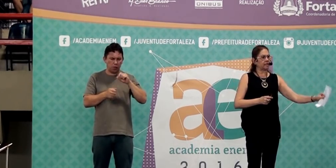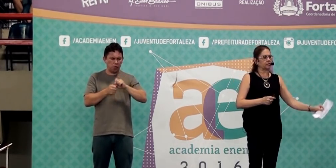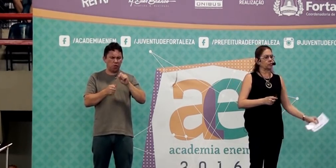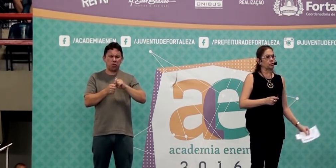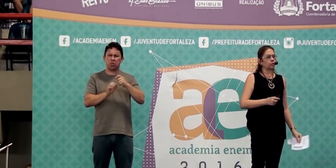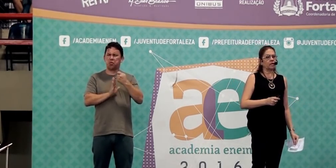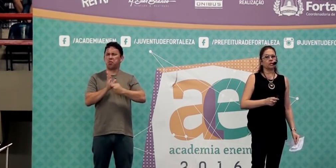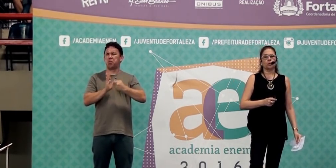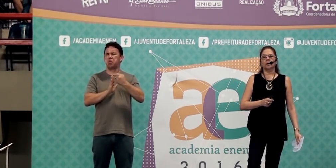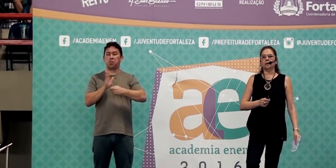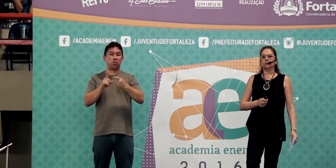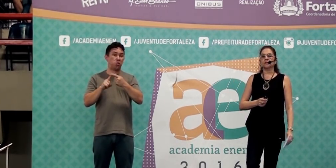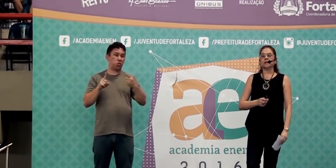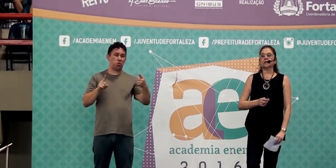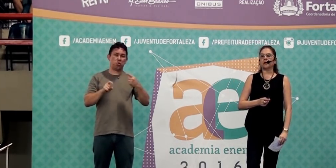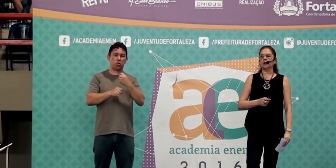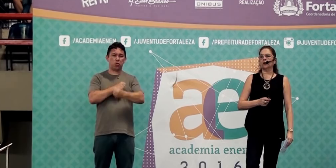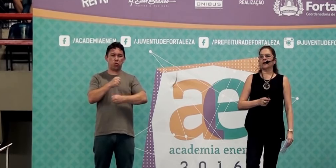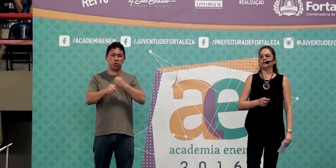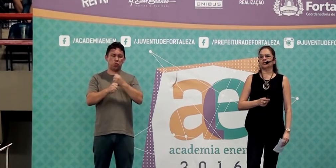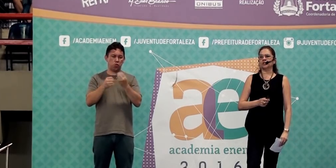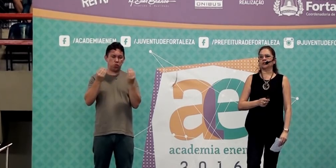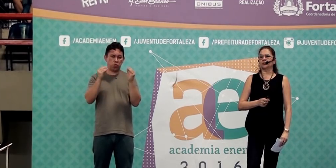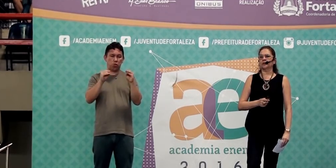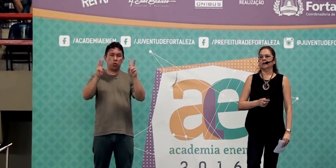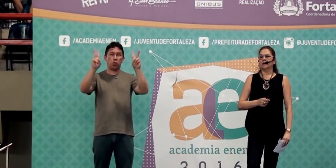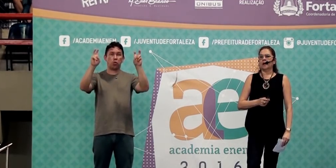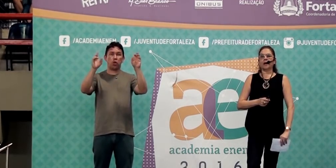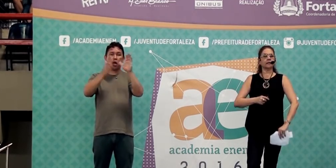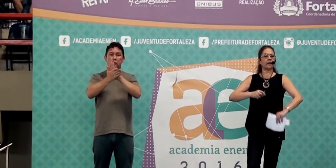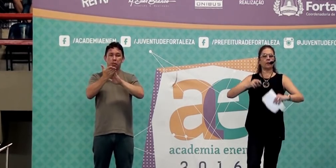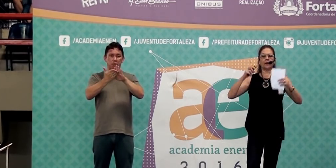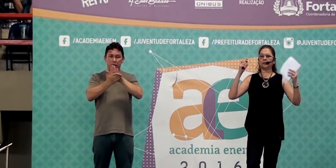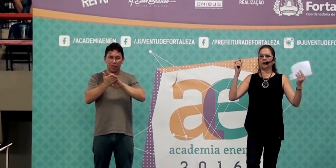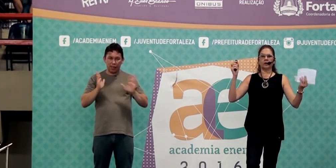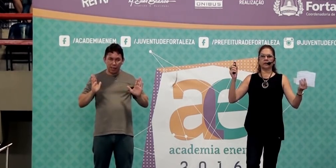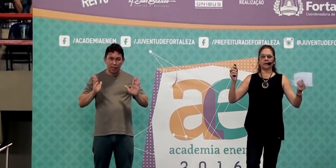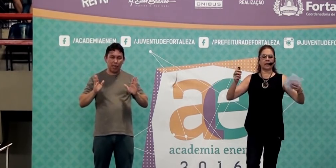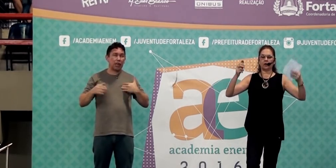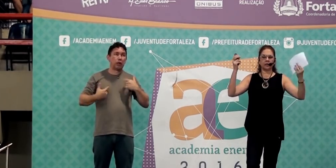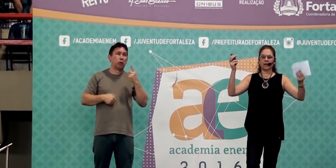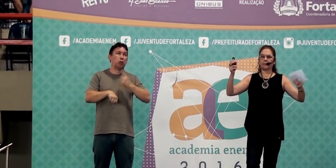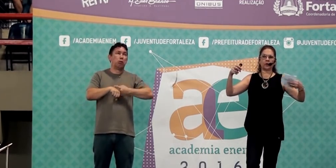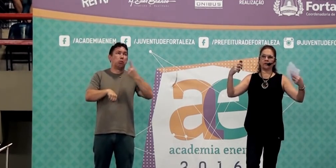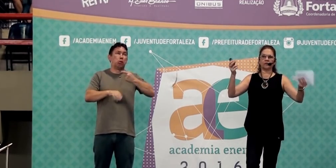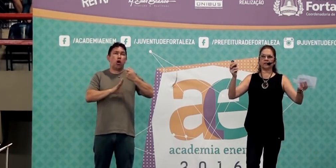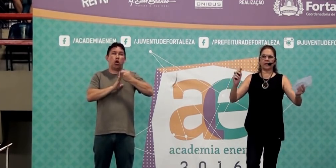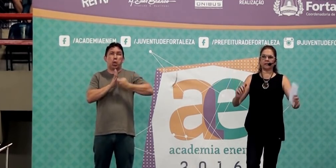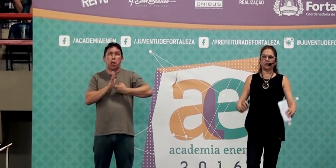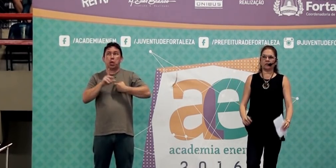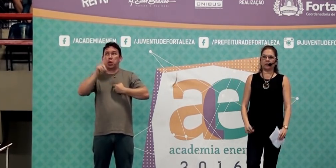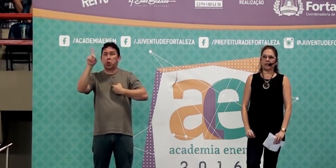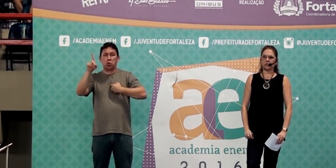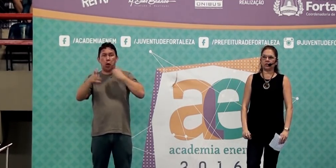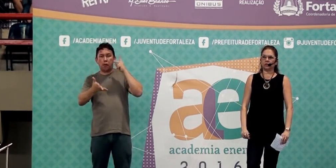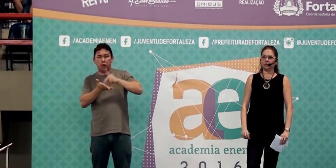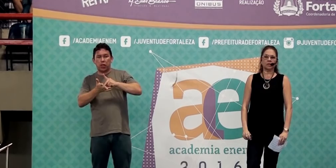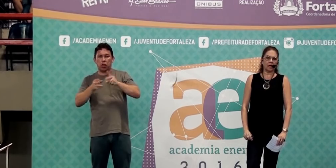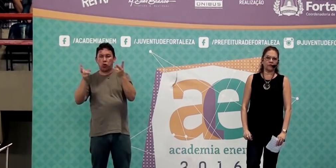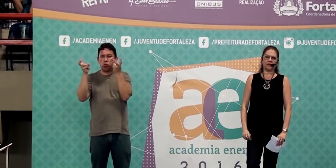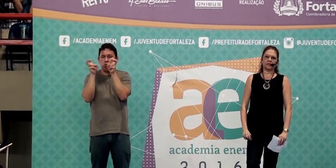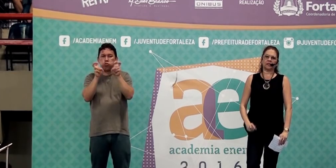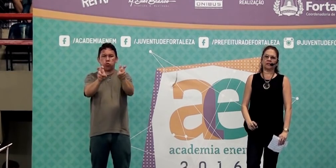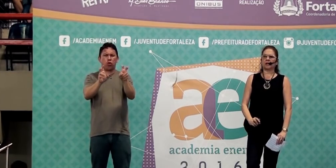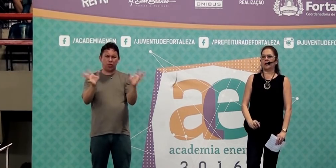as redações durante o ano sem ter colocado o título. Aí deu uma doida, na hora da prova você resolve botar